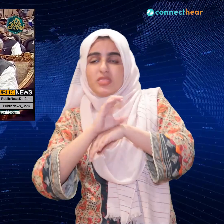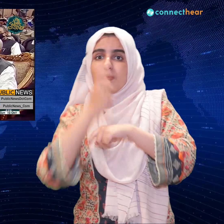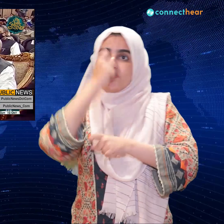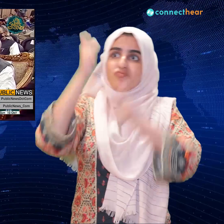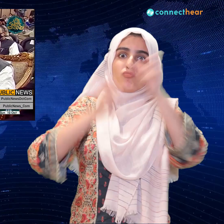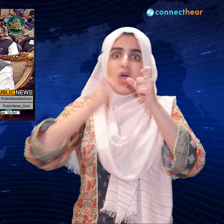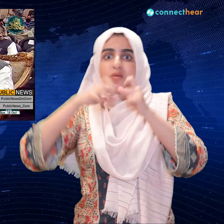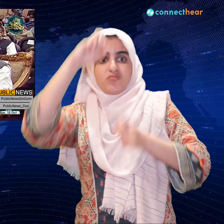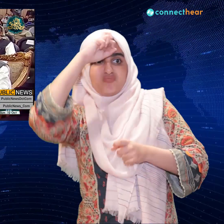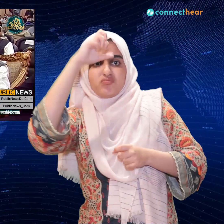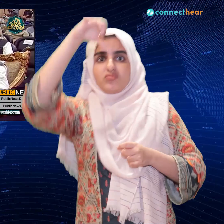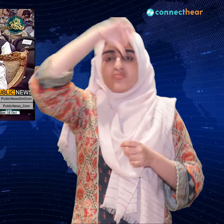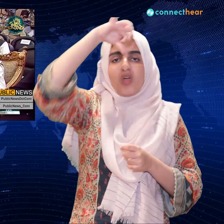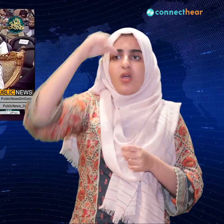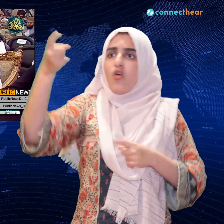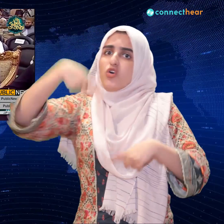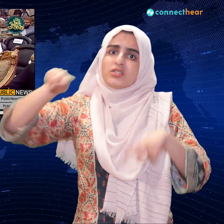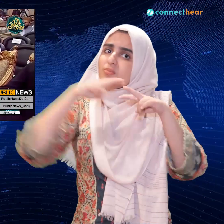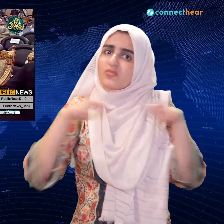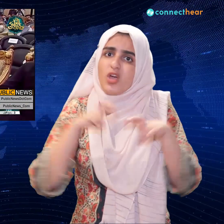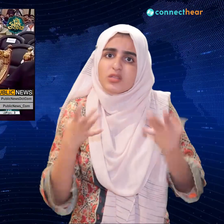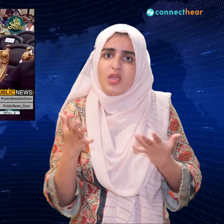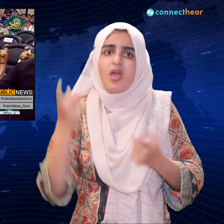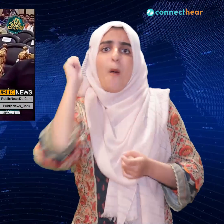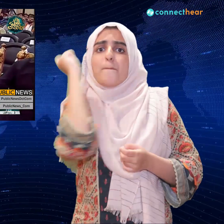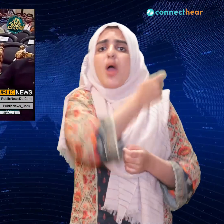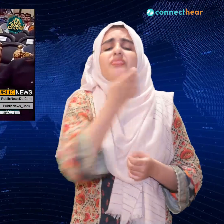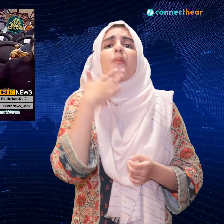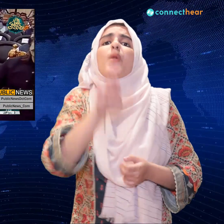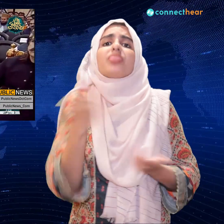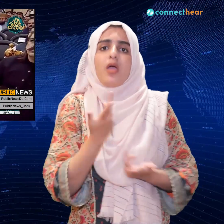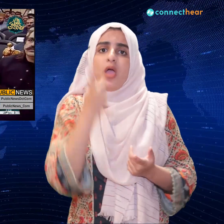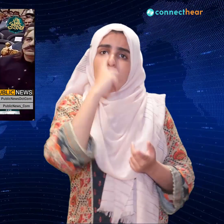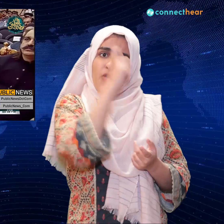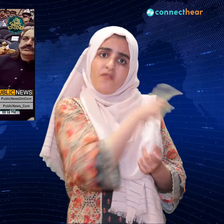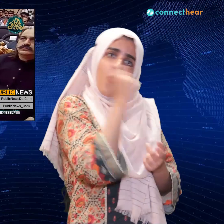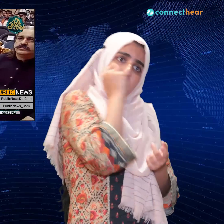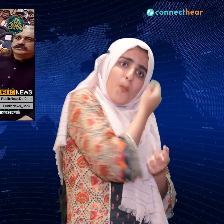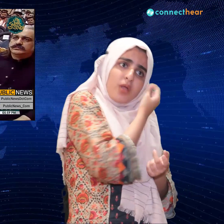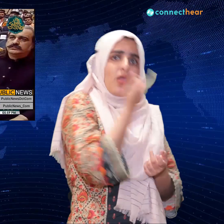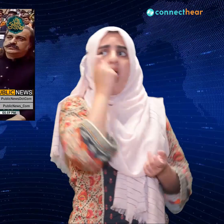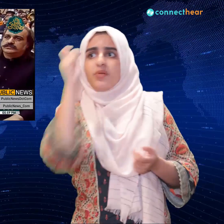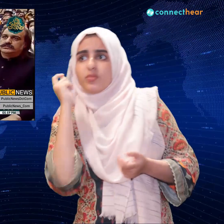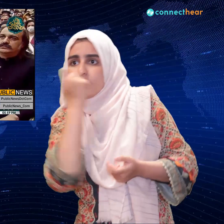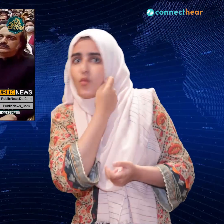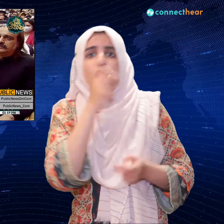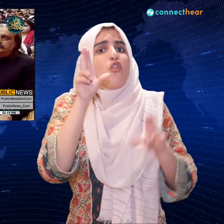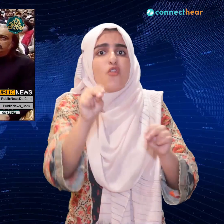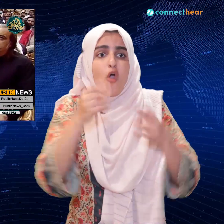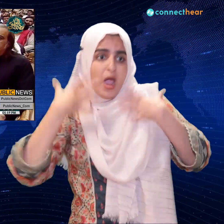کہ کیوں یہ پردے کا کانسیپٹ ہے کیا؟ پردہ صرف یہ نہیں کہ عورت اب پردہ کر لے یا آدمی